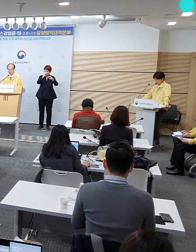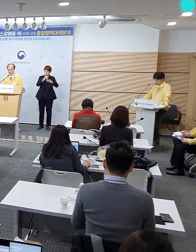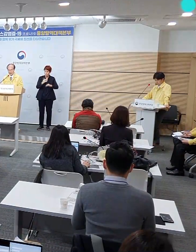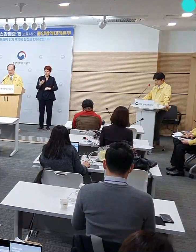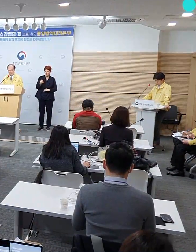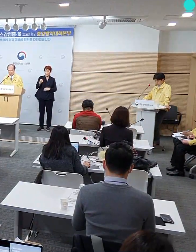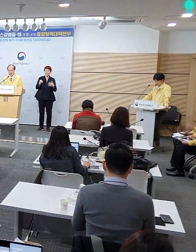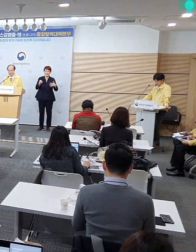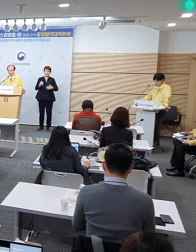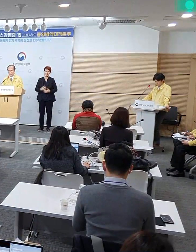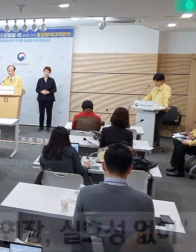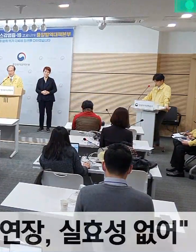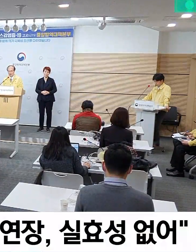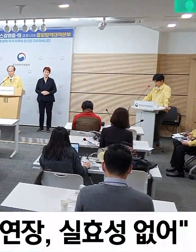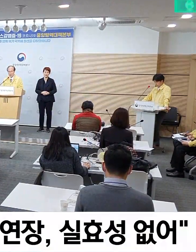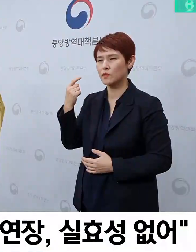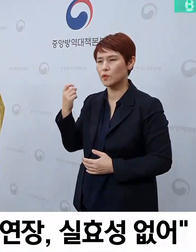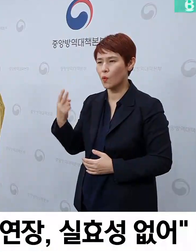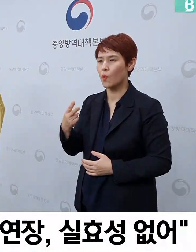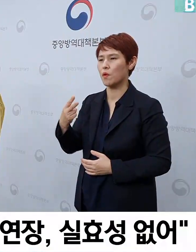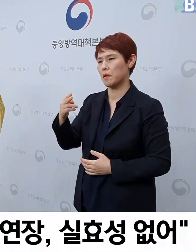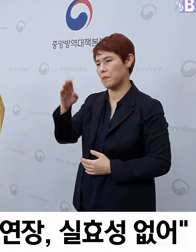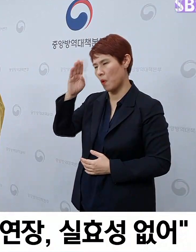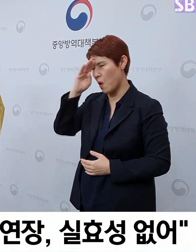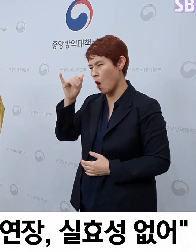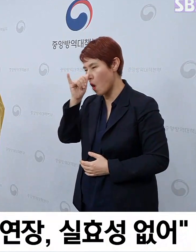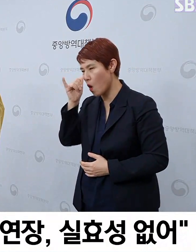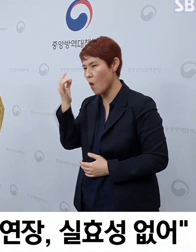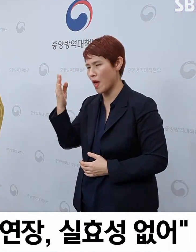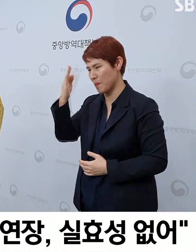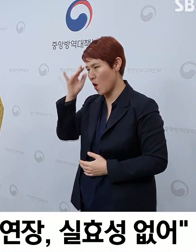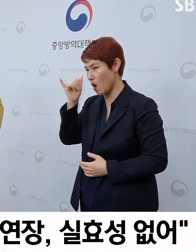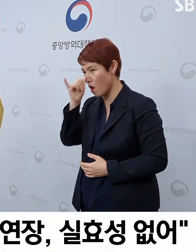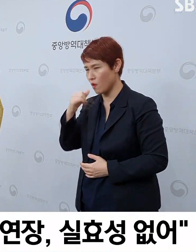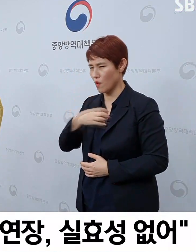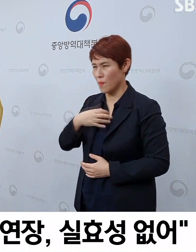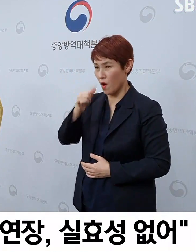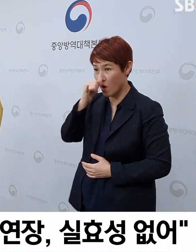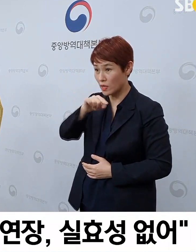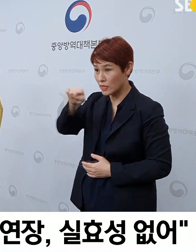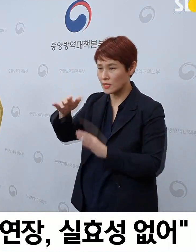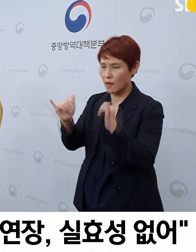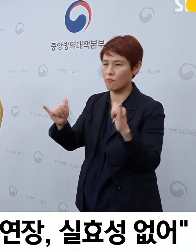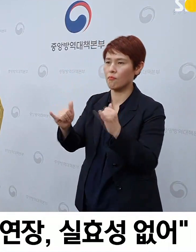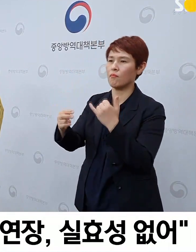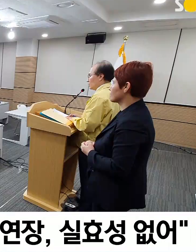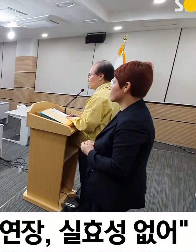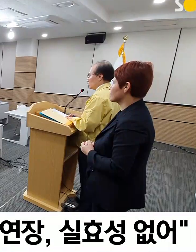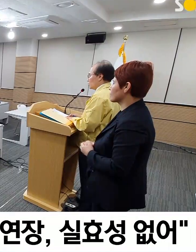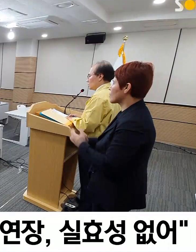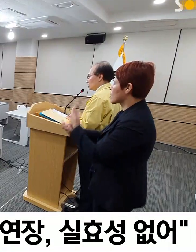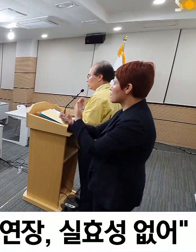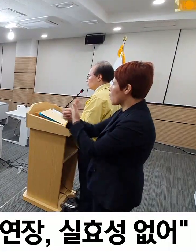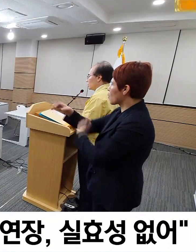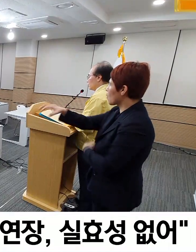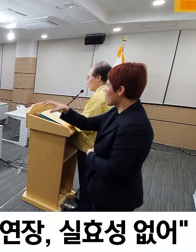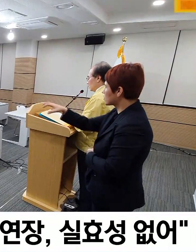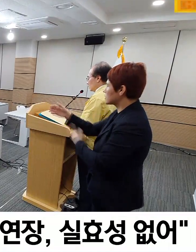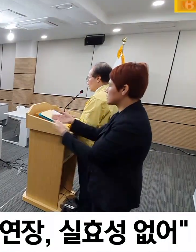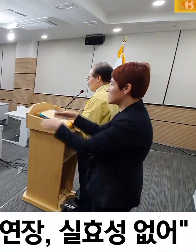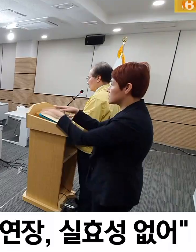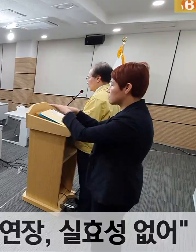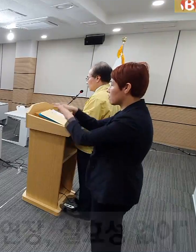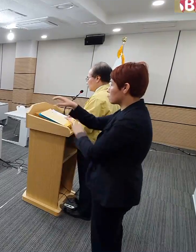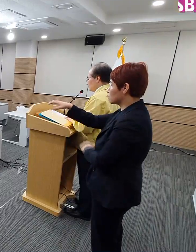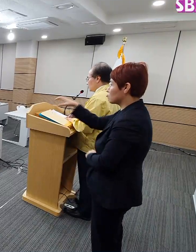방역당국은 난색을 표합니다. 한정된 검사 역량을 신천지 교인에 집중 투입하는 게 현 시점에선 바람직하지 않다며